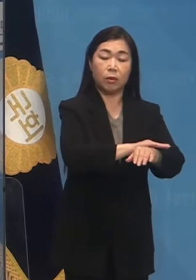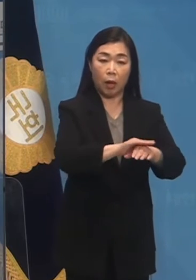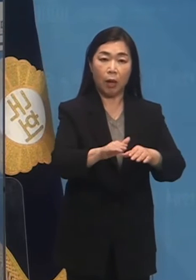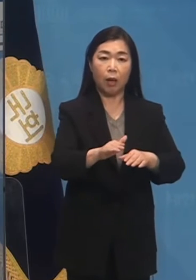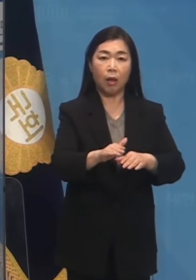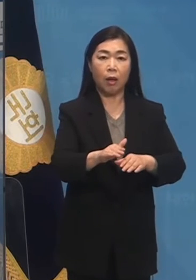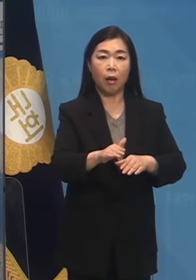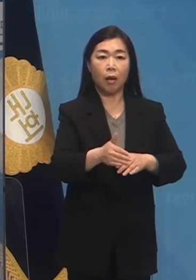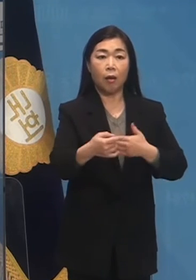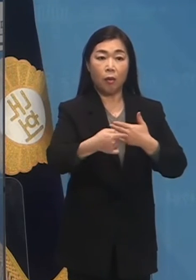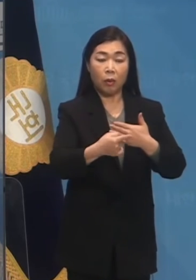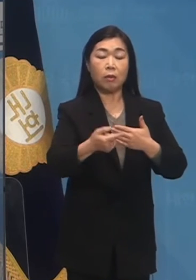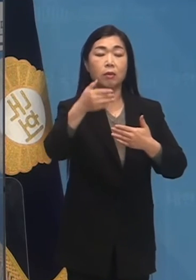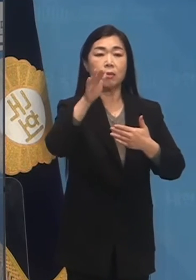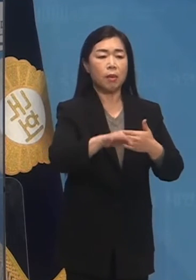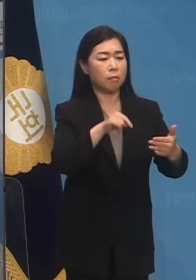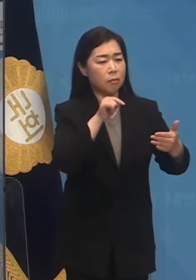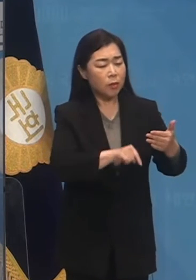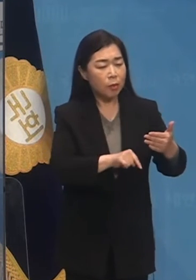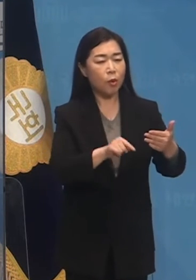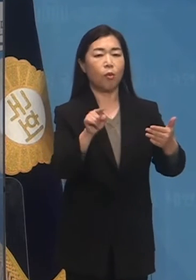많고